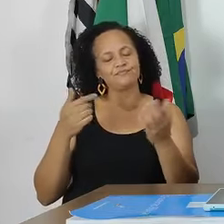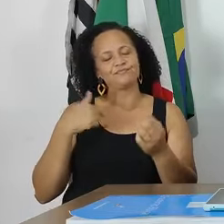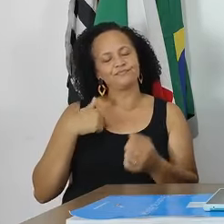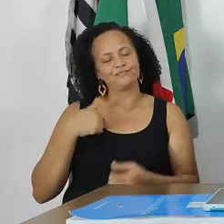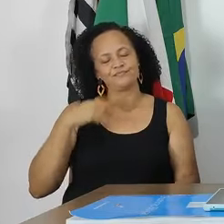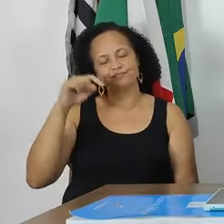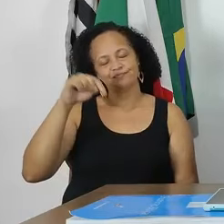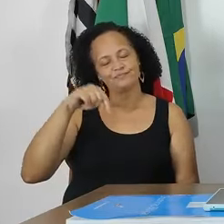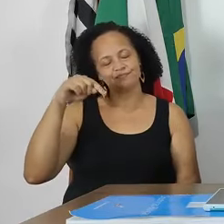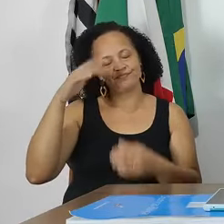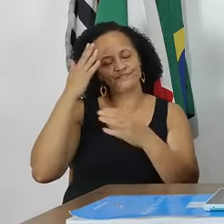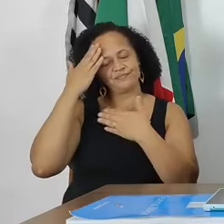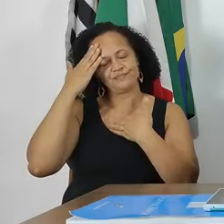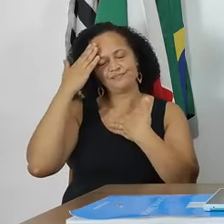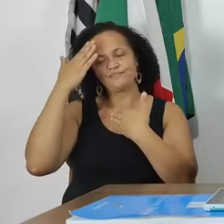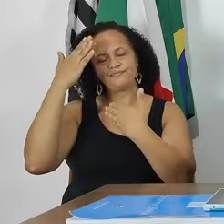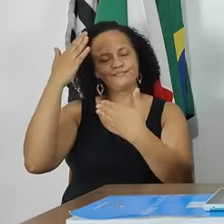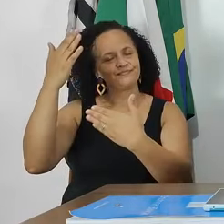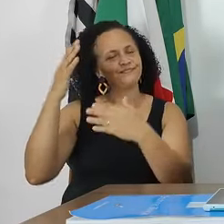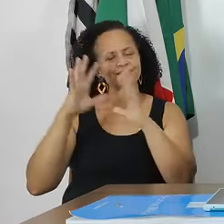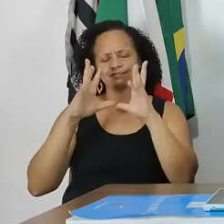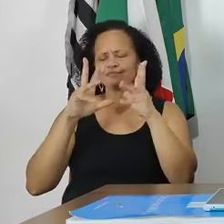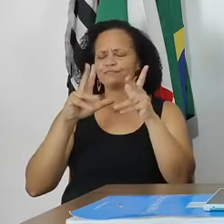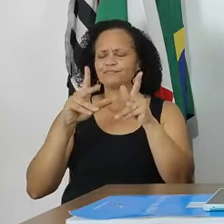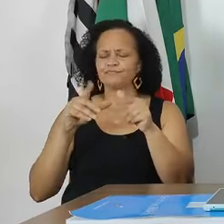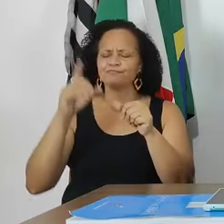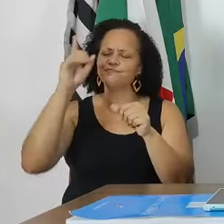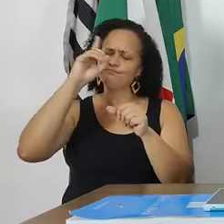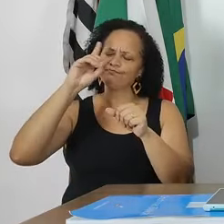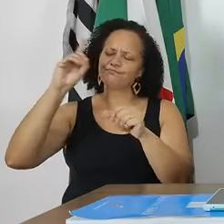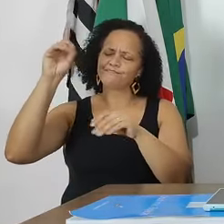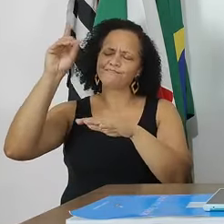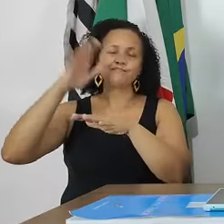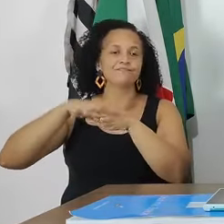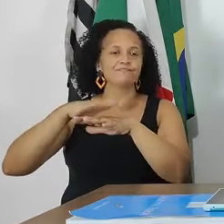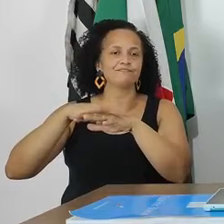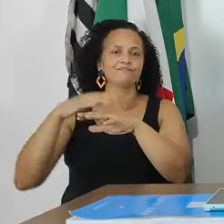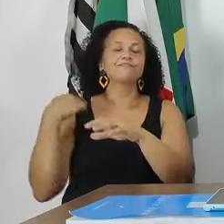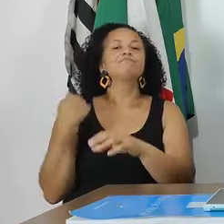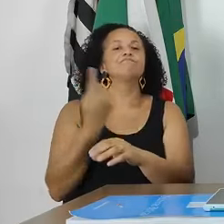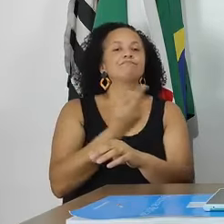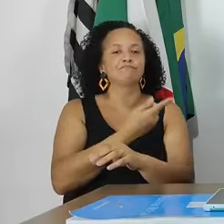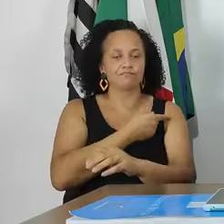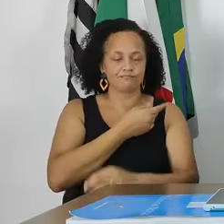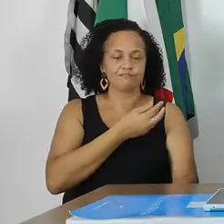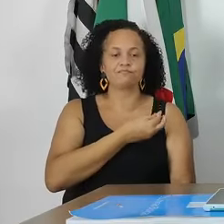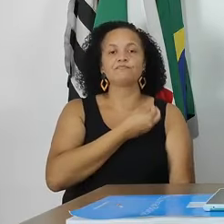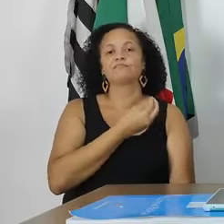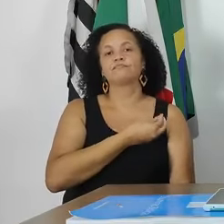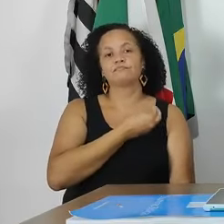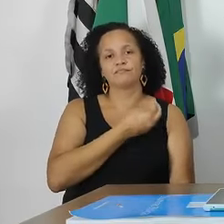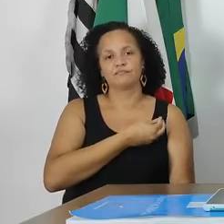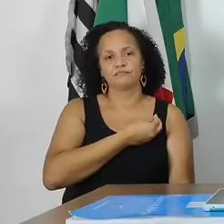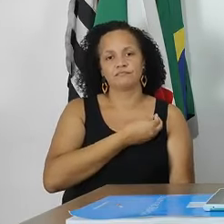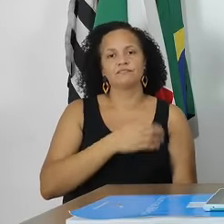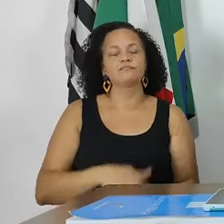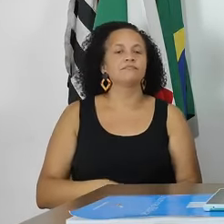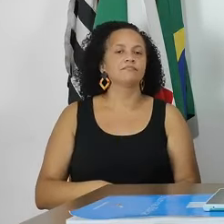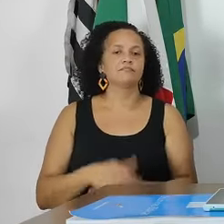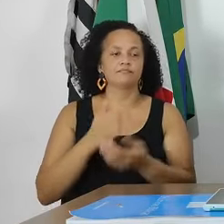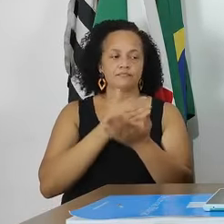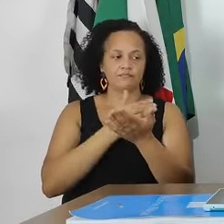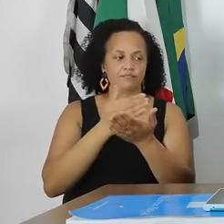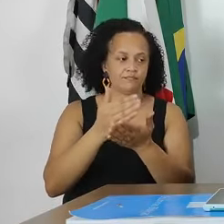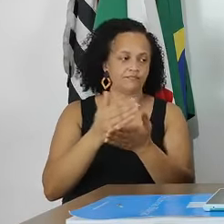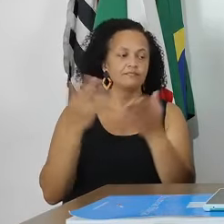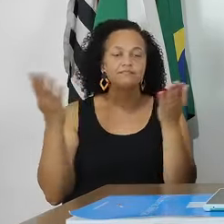E agradecer, né, por tudo que Deus tem feito nas nossas vidas, né? E eu vou começar falando pelos